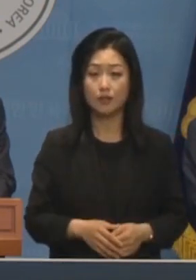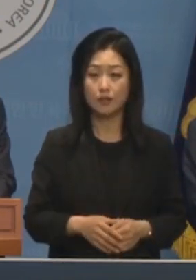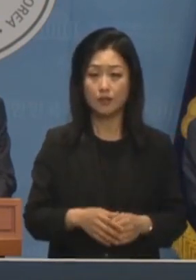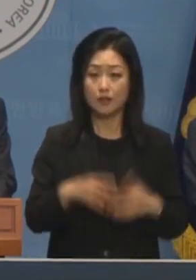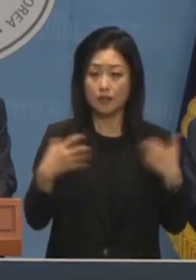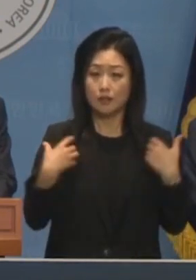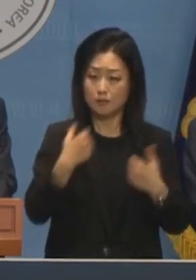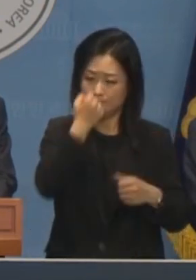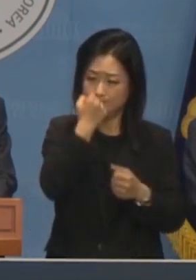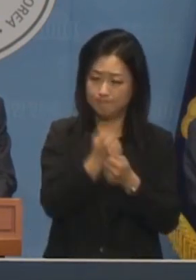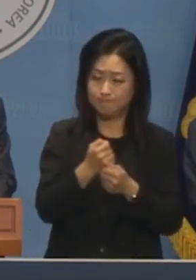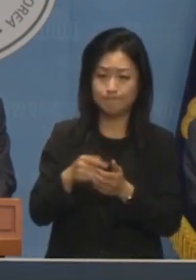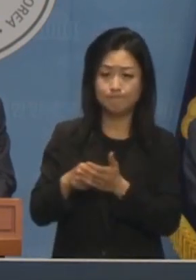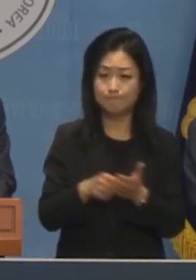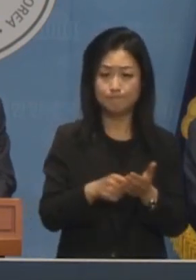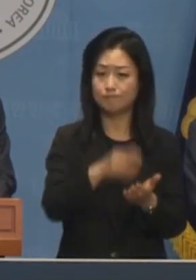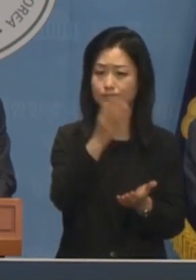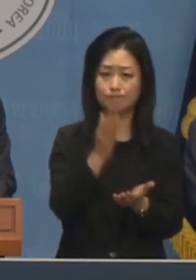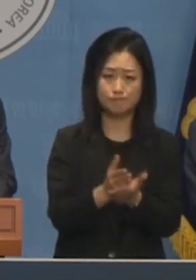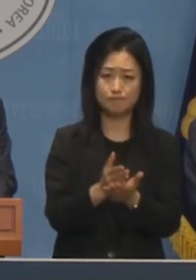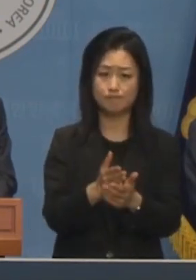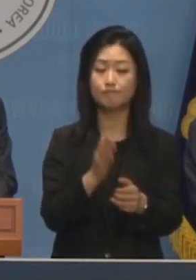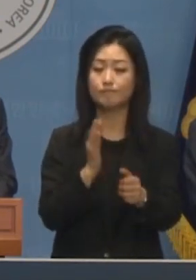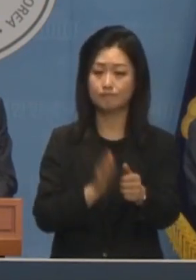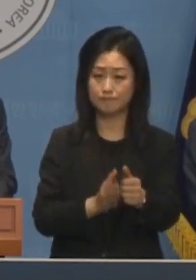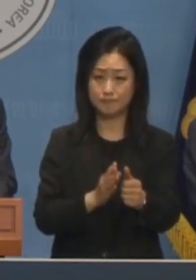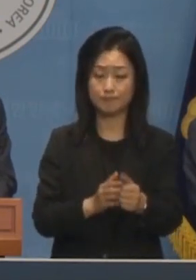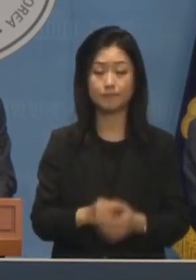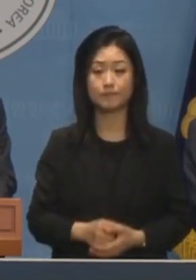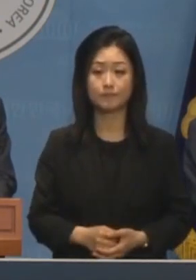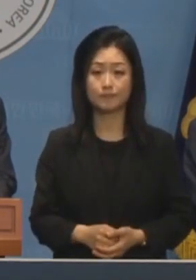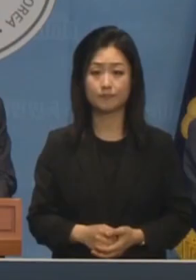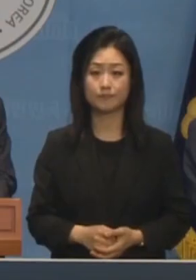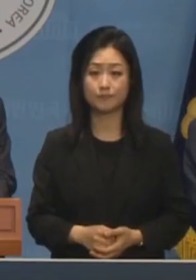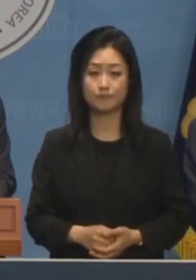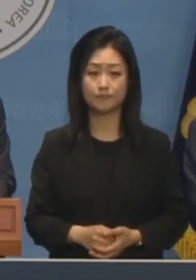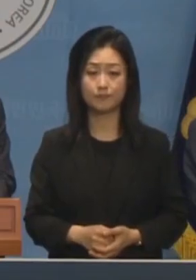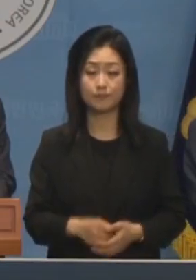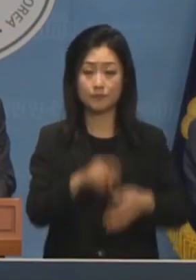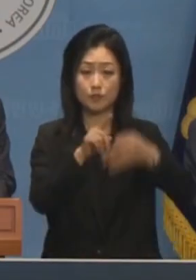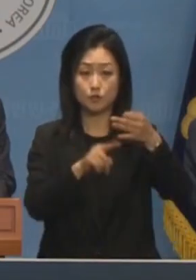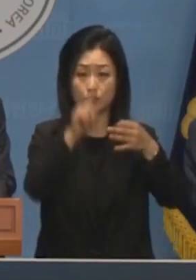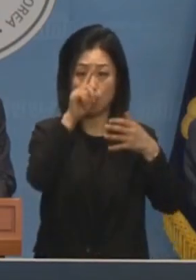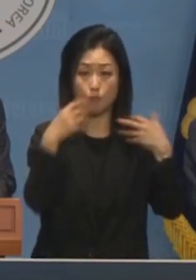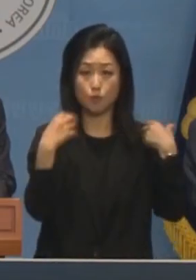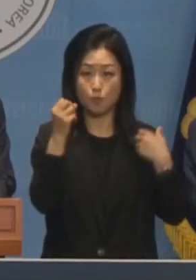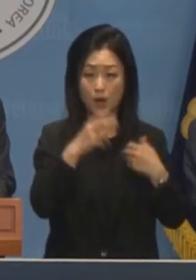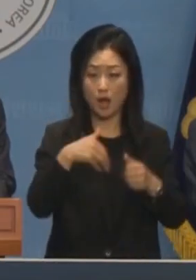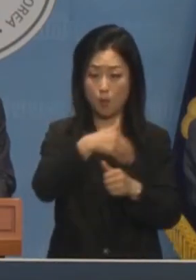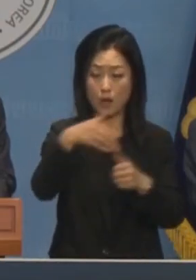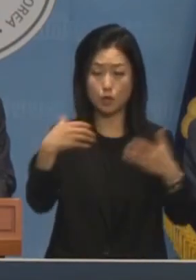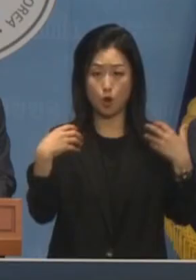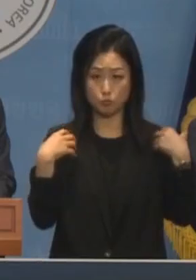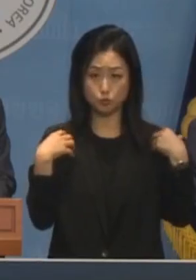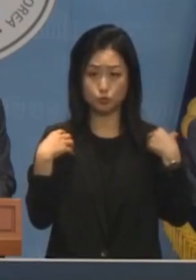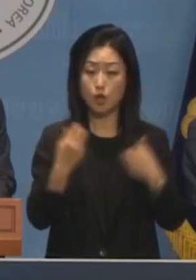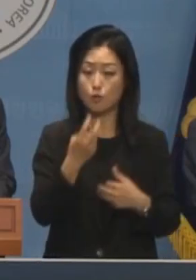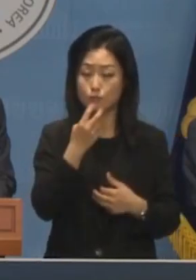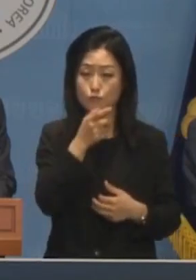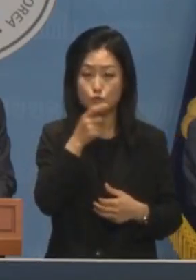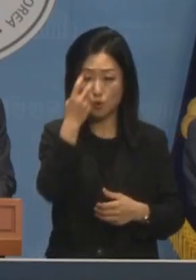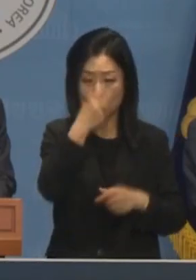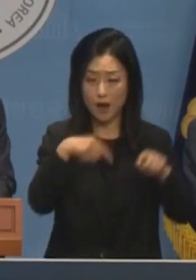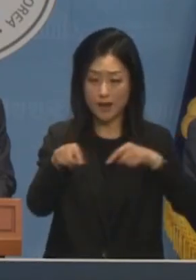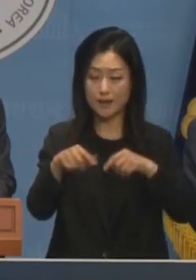정책 결정들이 더 이상 강행되어서는 안 됩니다. 윤석열 정부와 환경부의 물관리